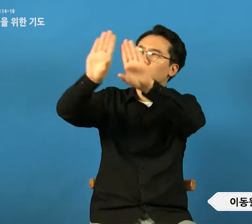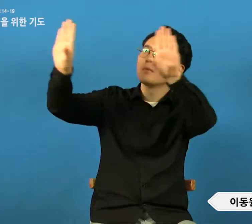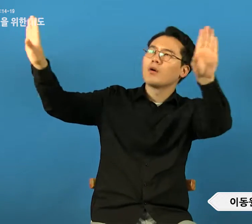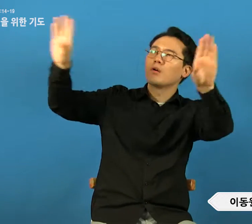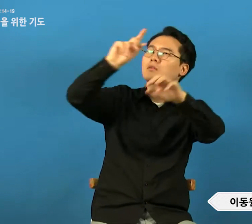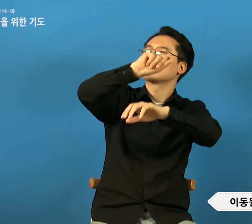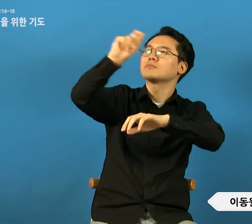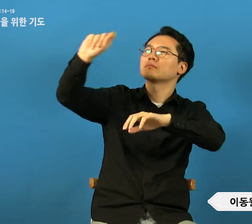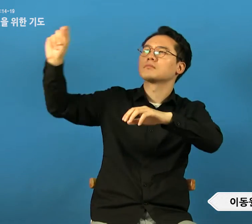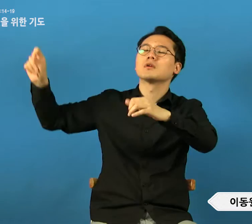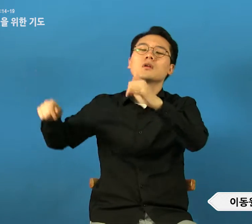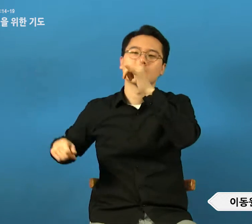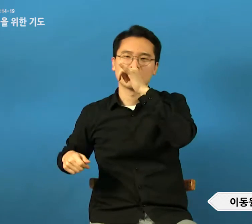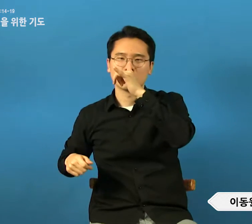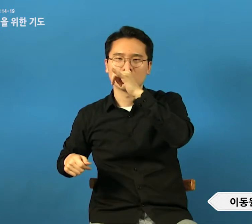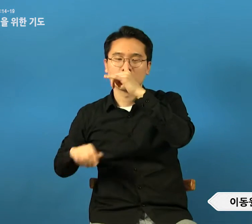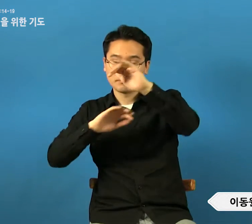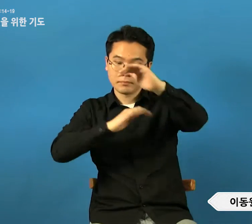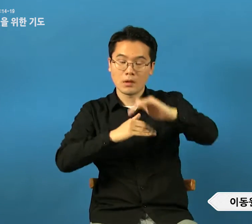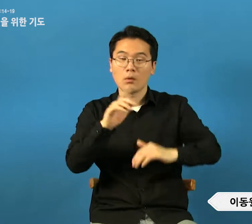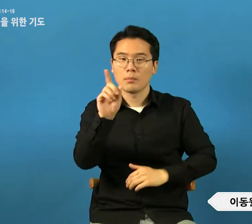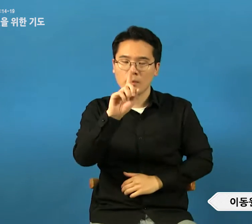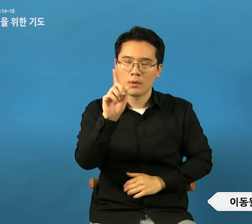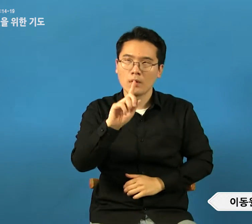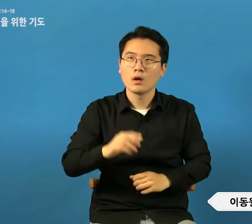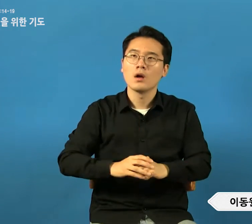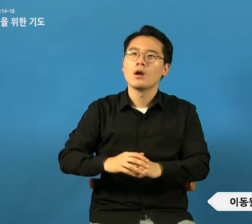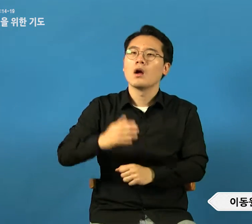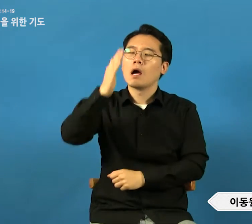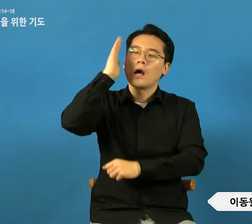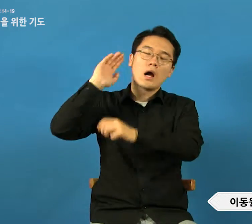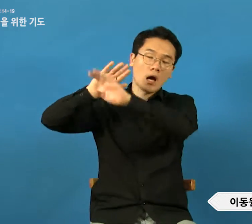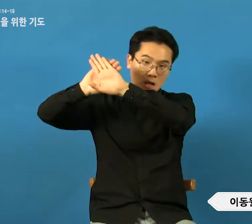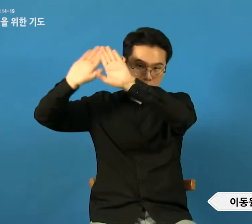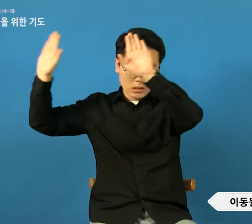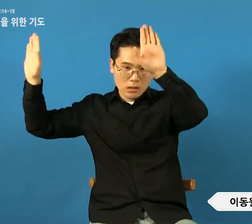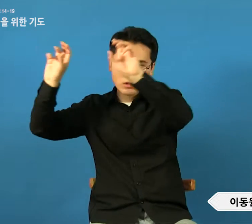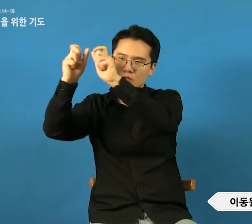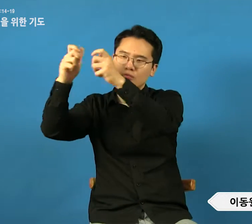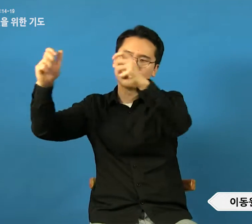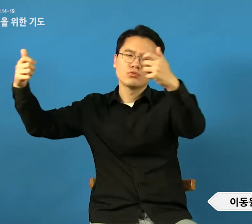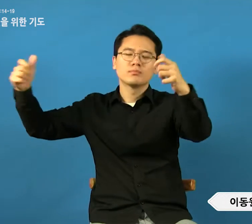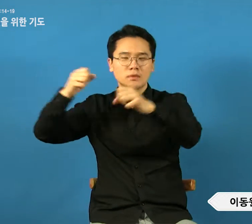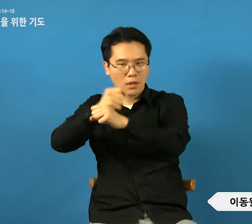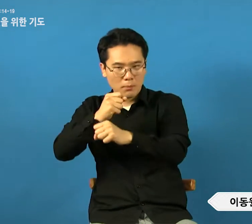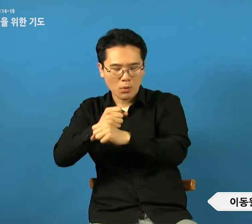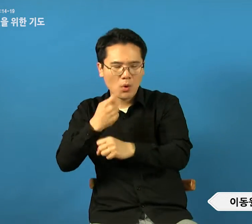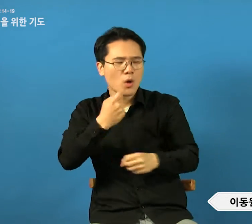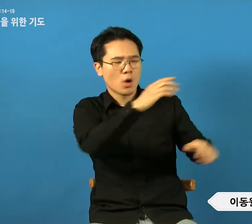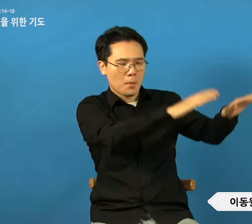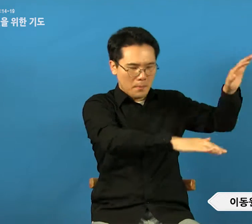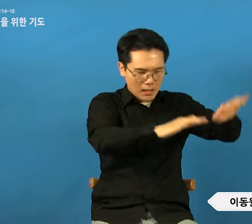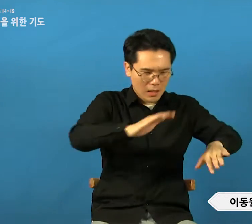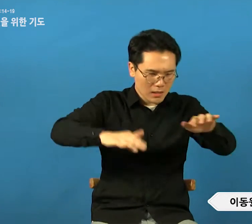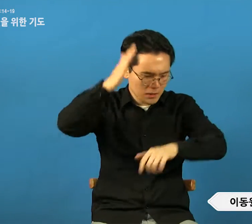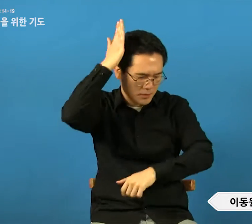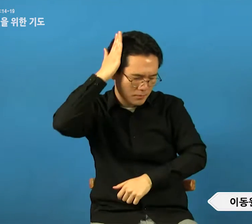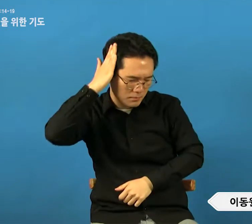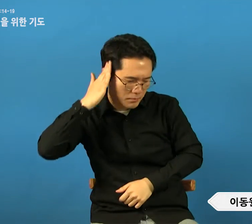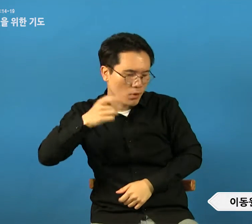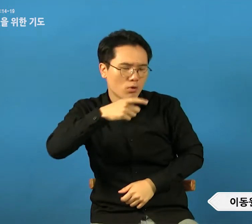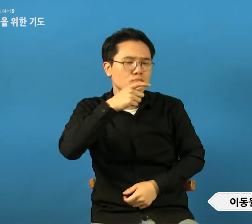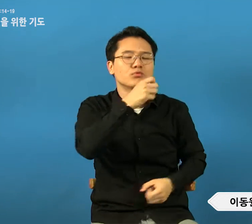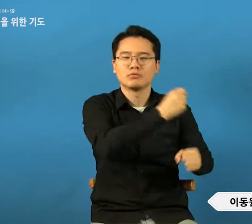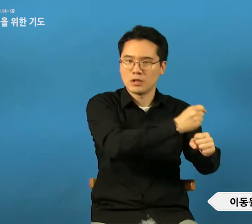벽에 쓰여진 시, 이런 내용이었어요. 하늘을 두루마리 삼고 바다를 먹물 삼아도 한없는